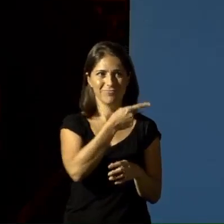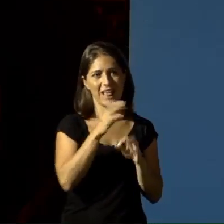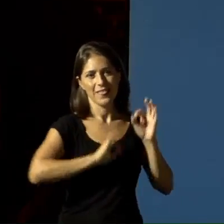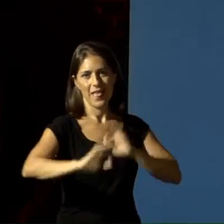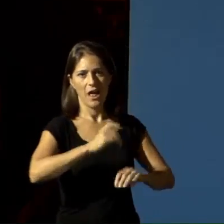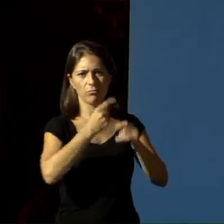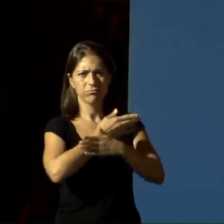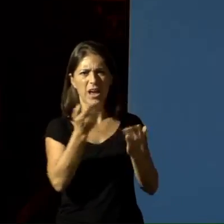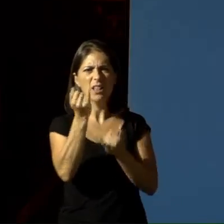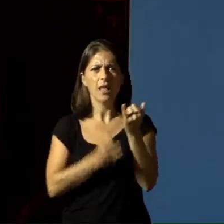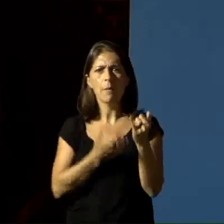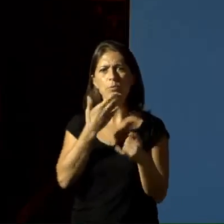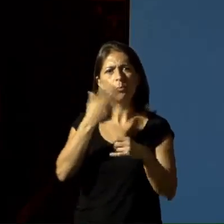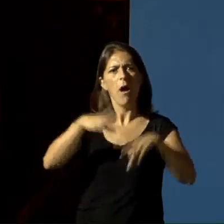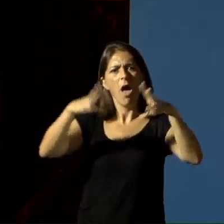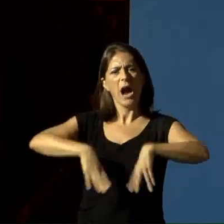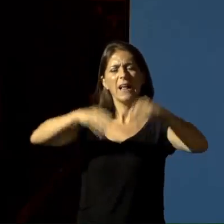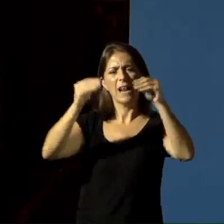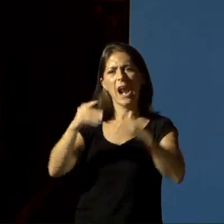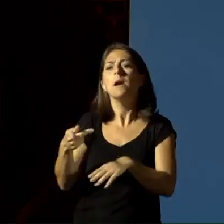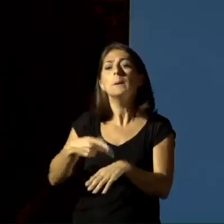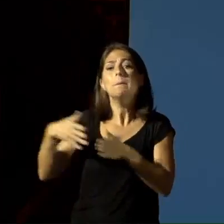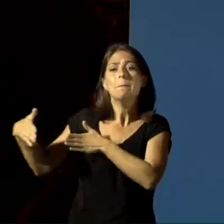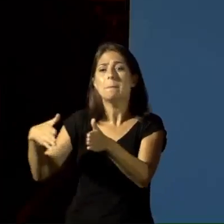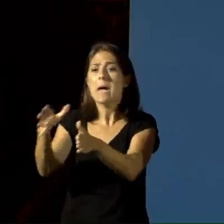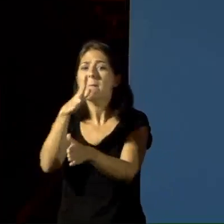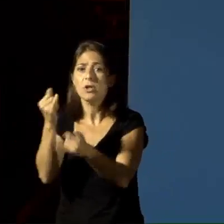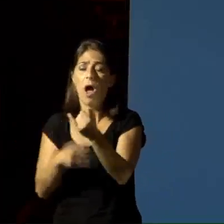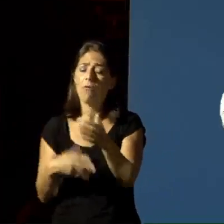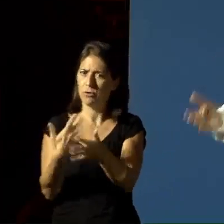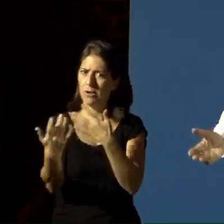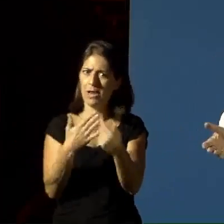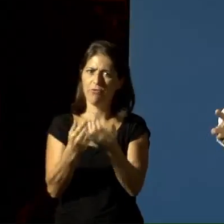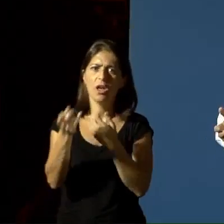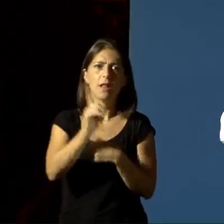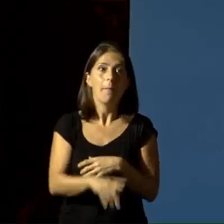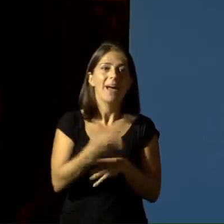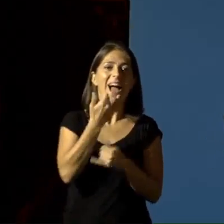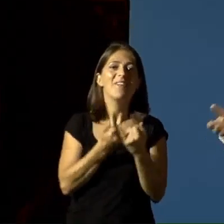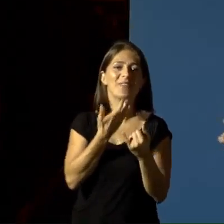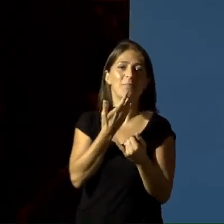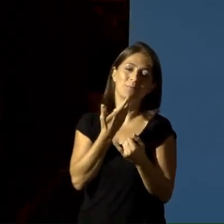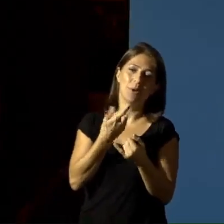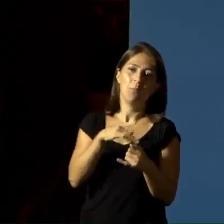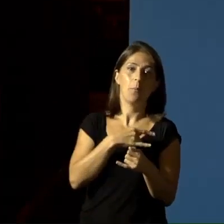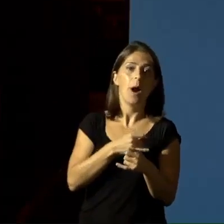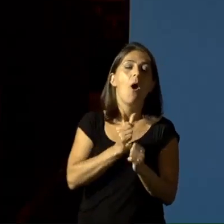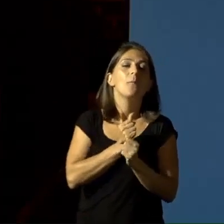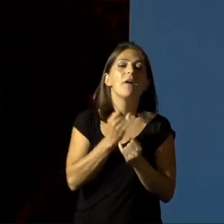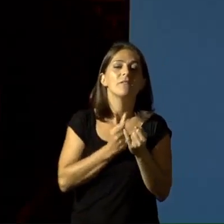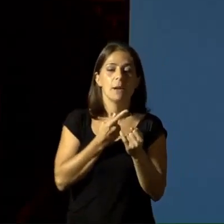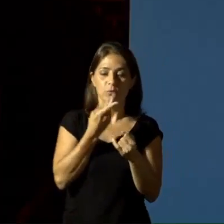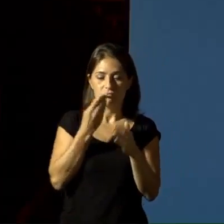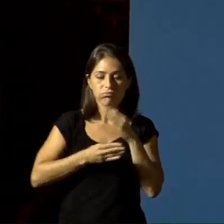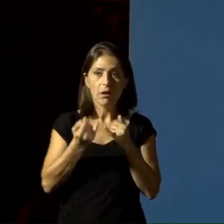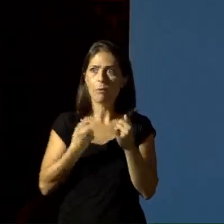tamén desa maravilla que é la Catedral e el Niño. Era o Eduardo Blanco Amor, o fillo da florista, como decían as amigas da súa nai, que cando chegou